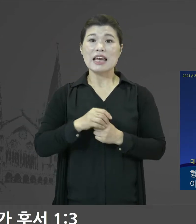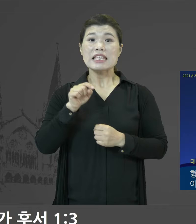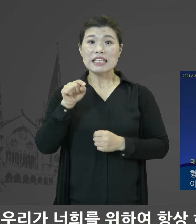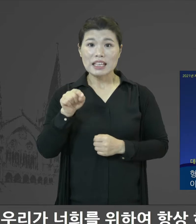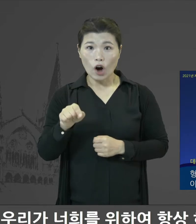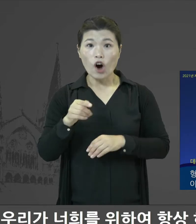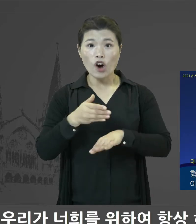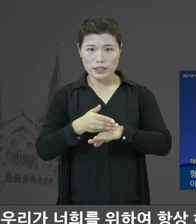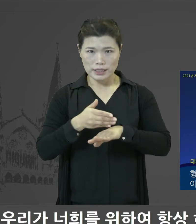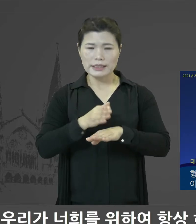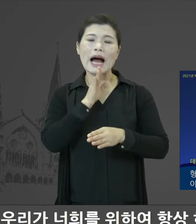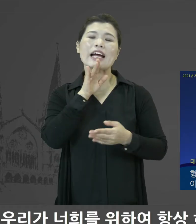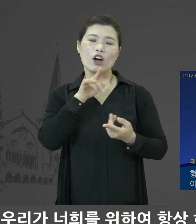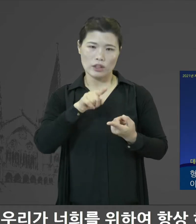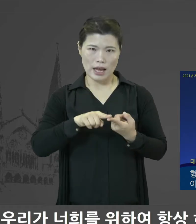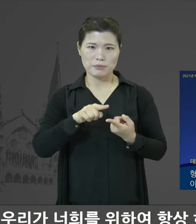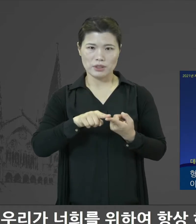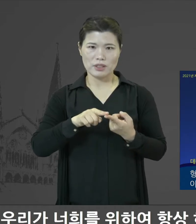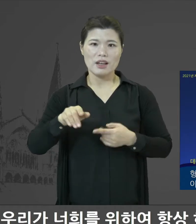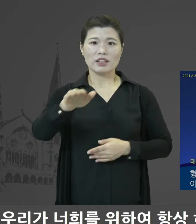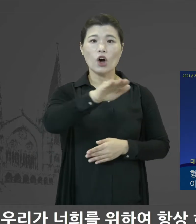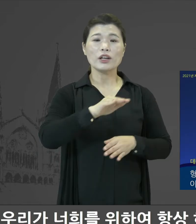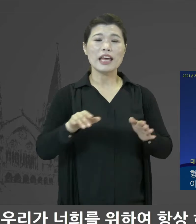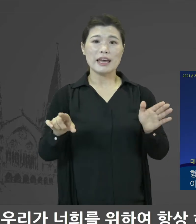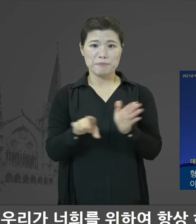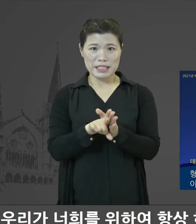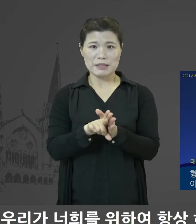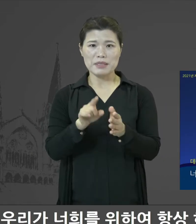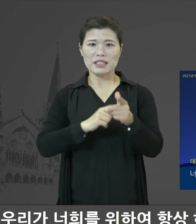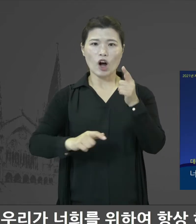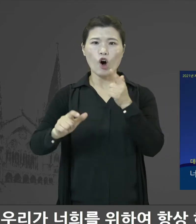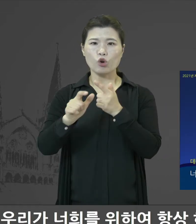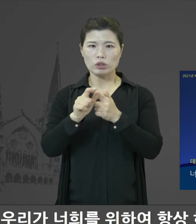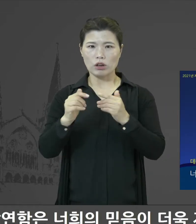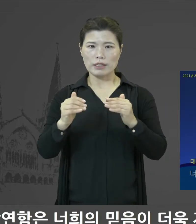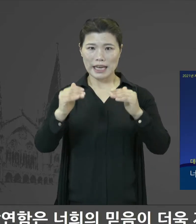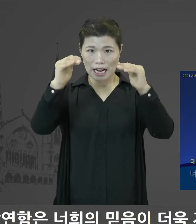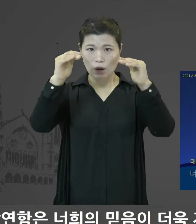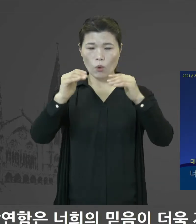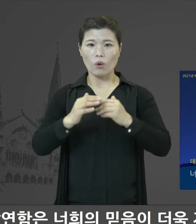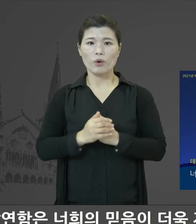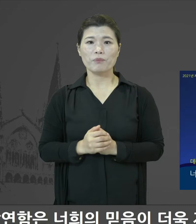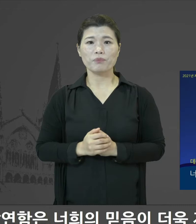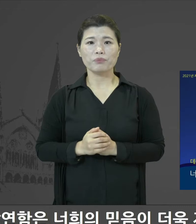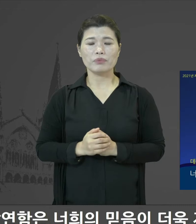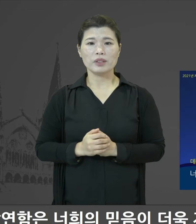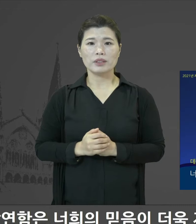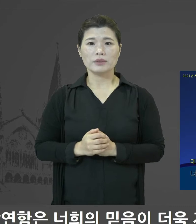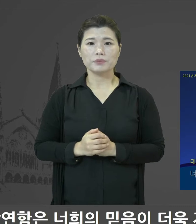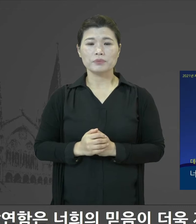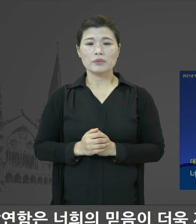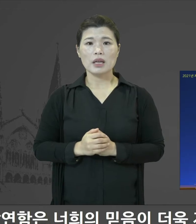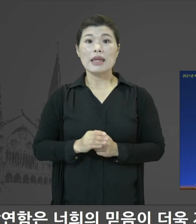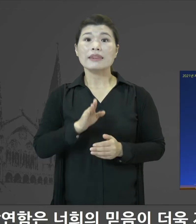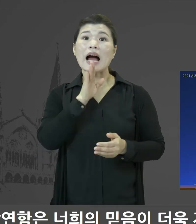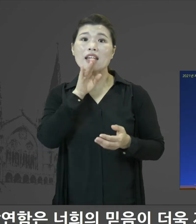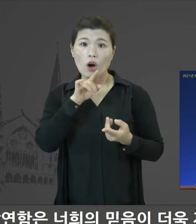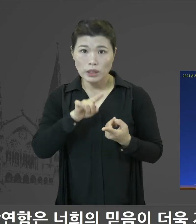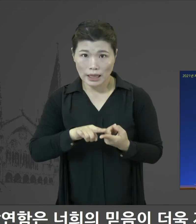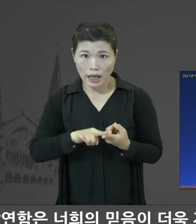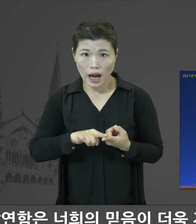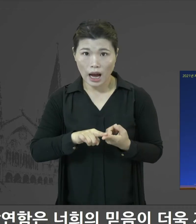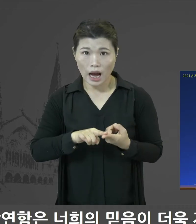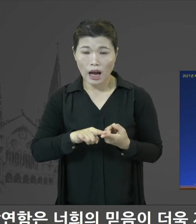이것이 당연함은 너희의 믿음이 더욱 자라고 이것이 당연하다. 너희가 다 각기 서로